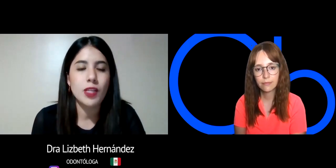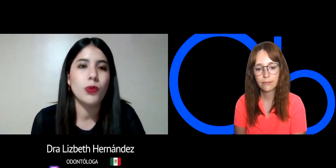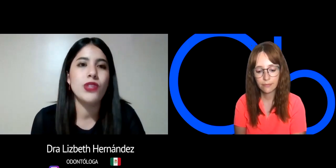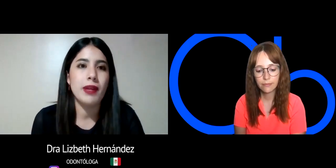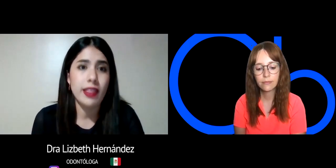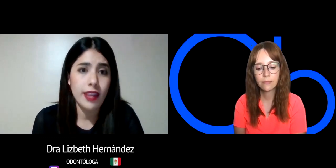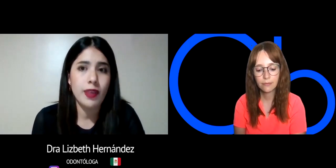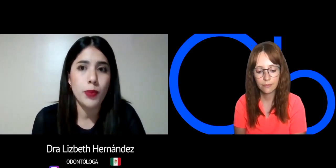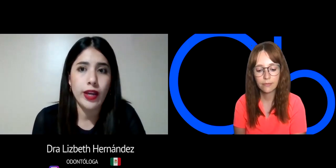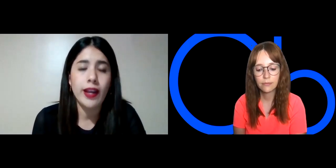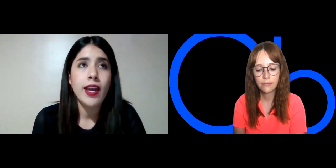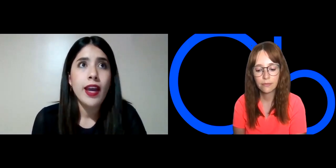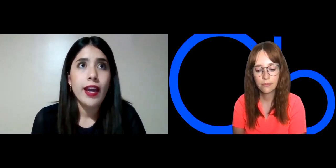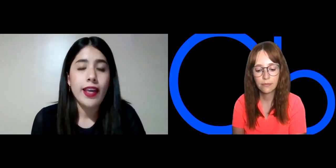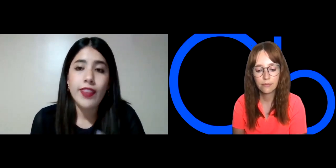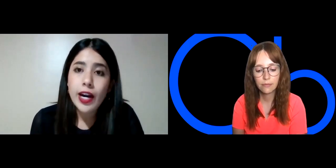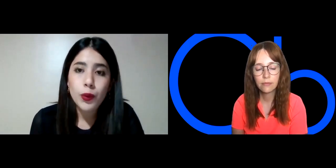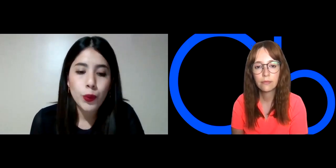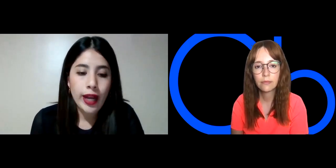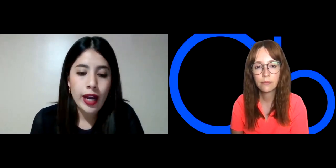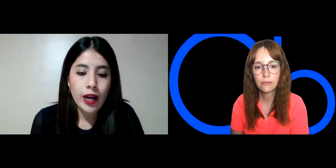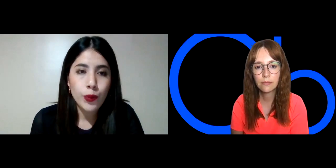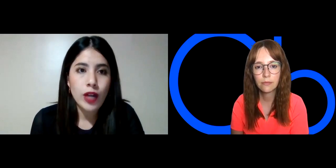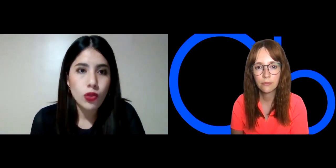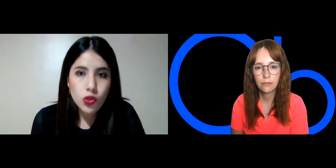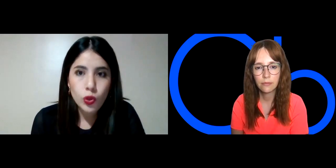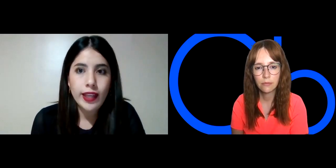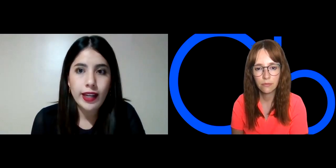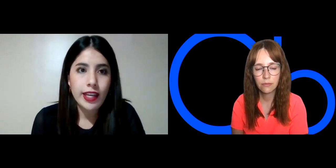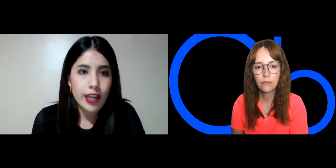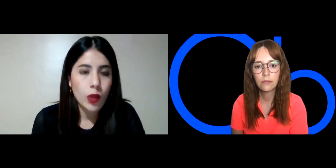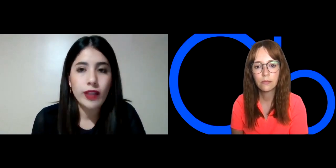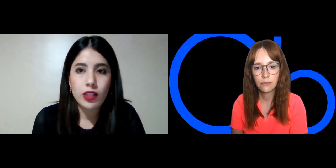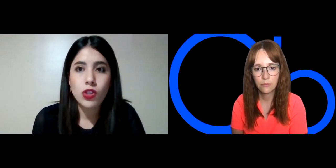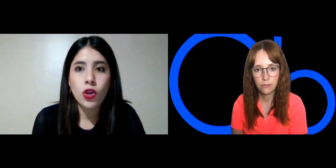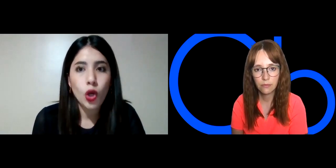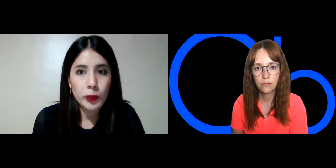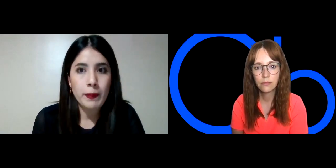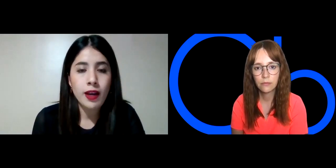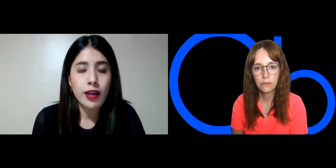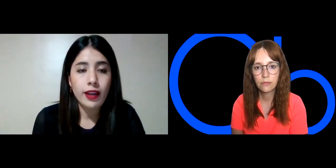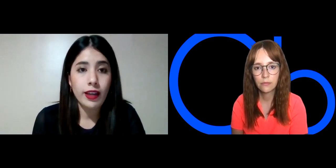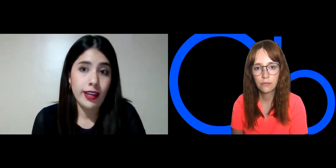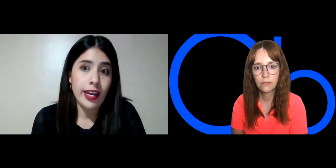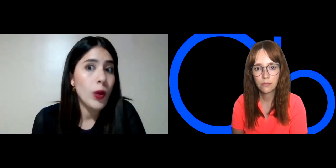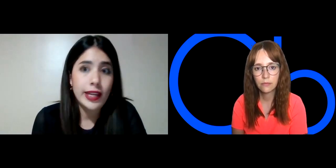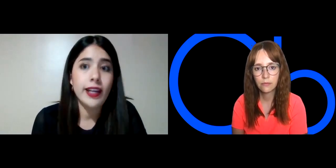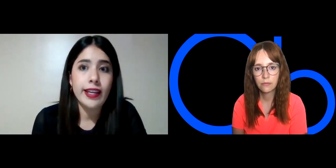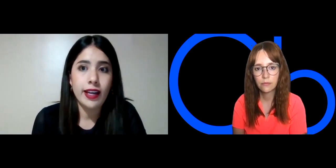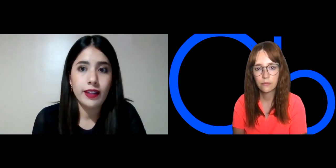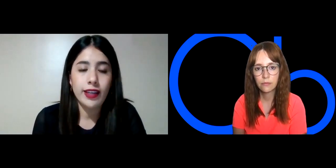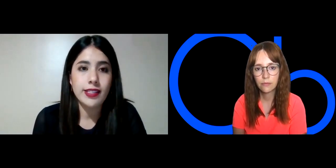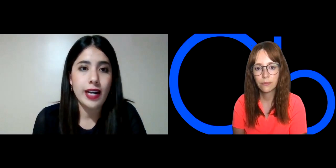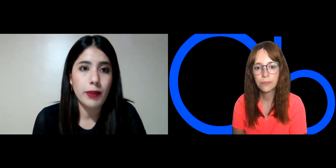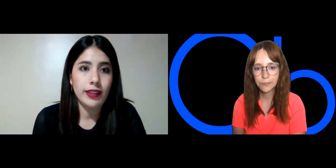esa responsabilidad de poder dar una consulta de calidad, una atención óptima e